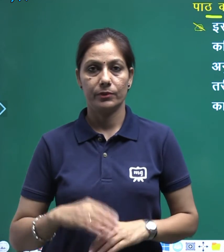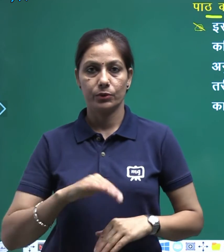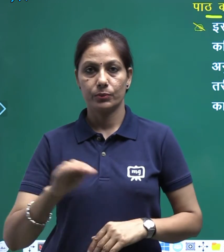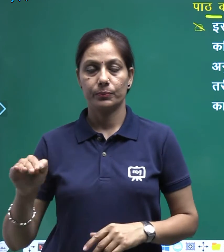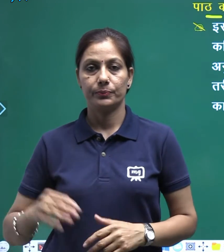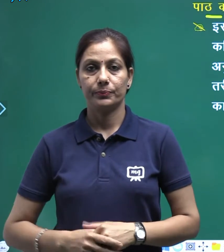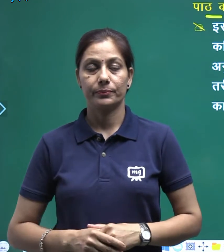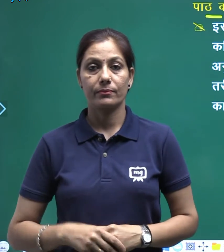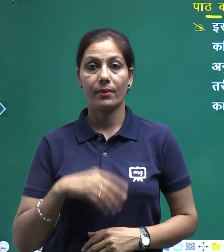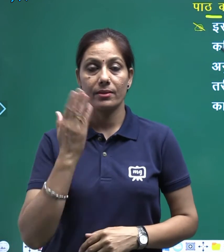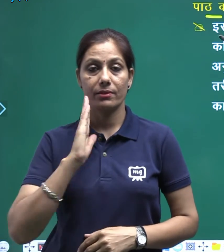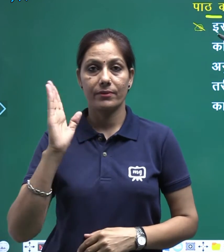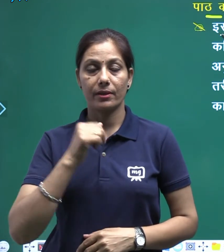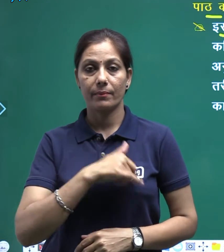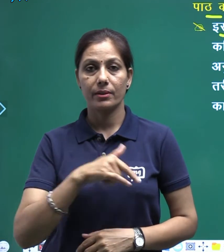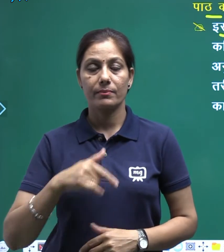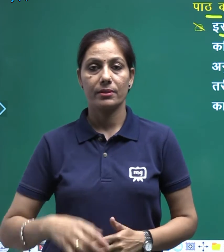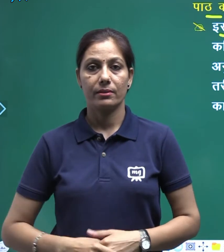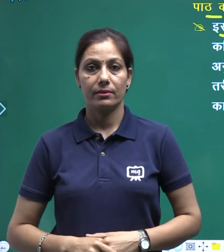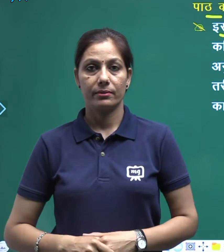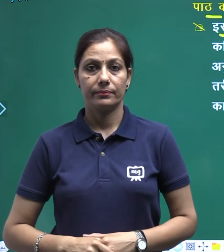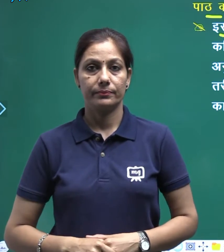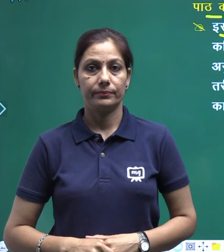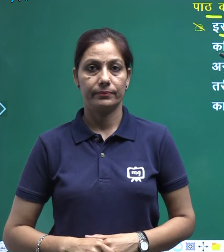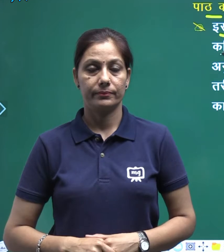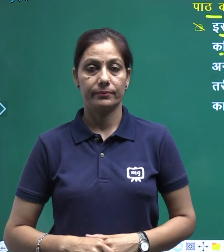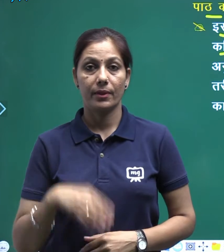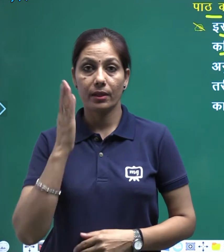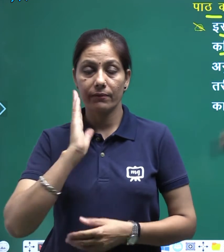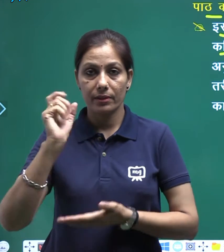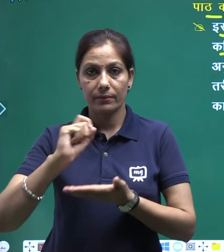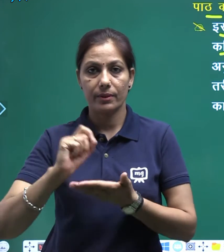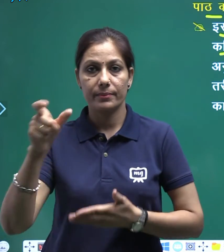बच्चों, इस कविता के माध्यम से कवि ने